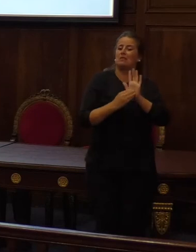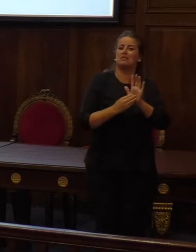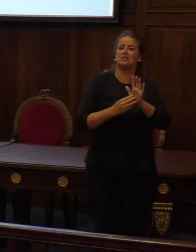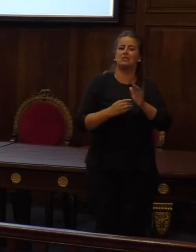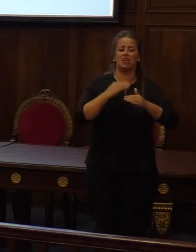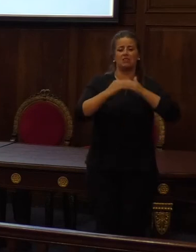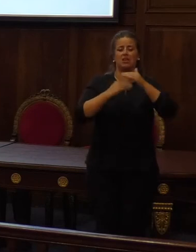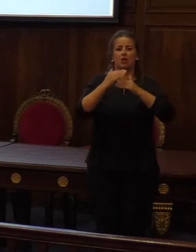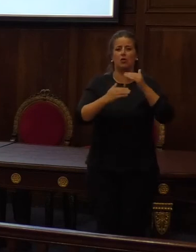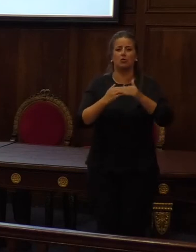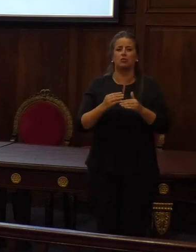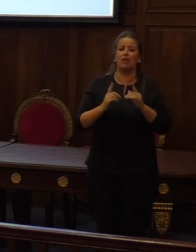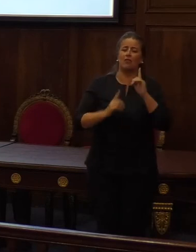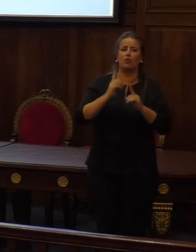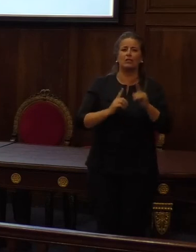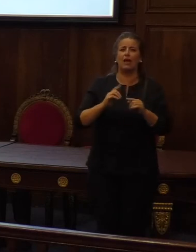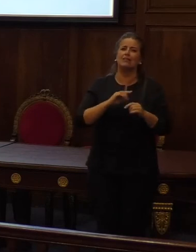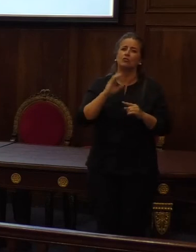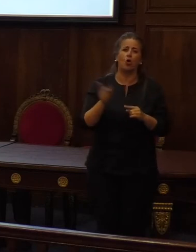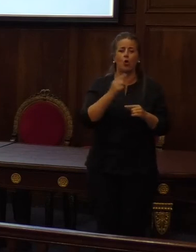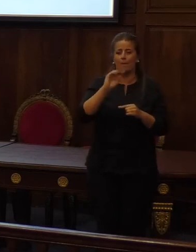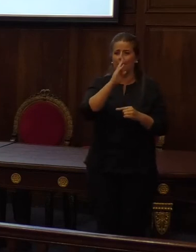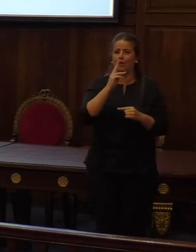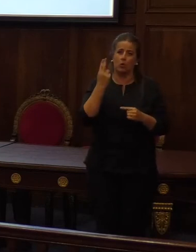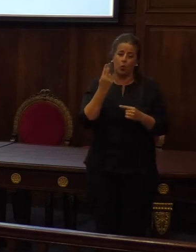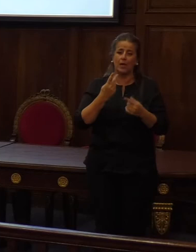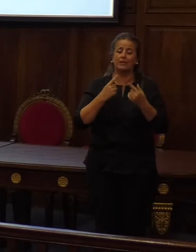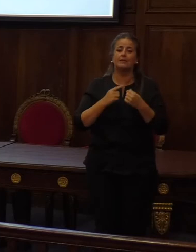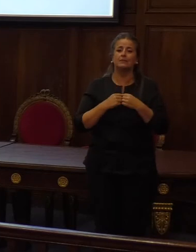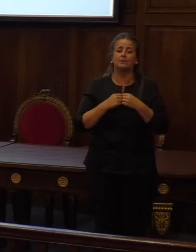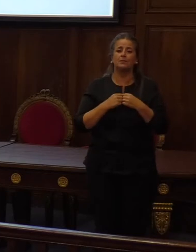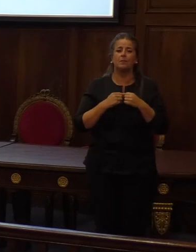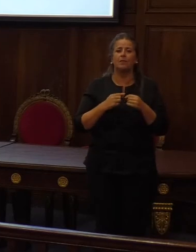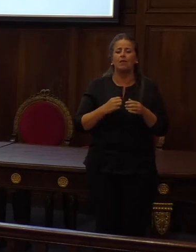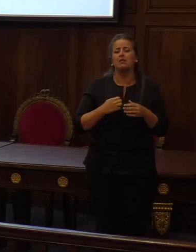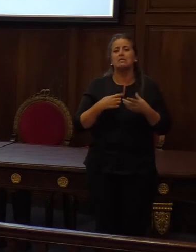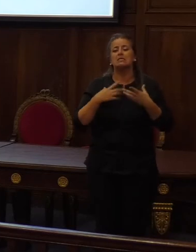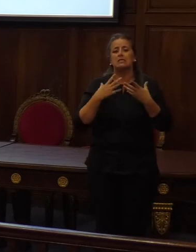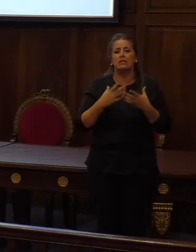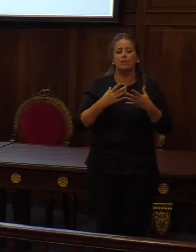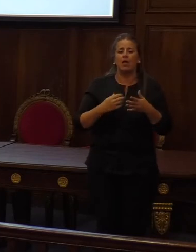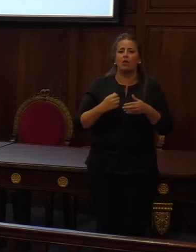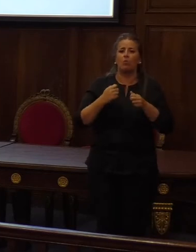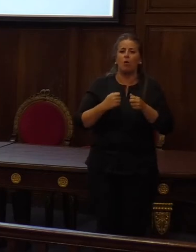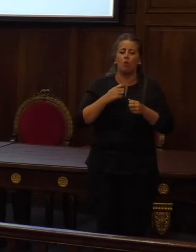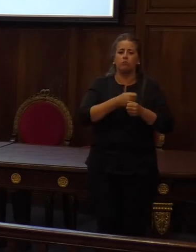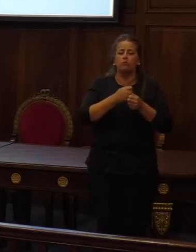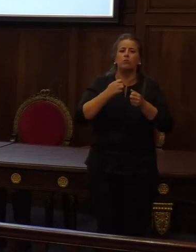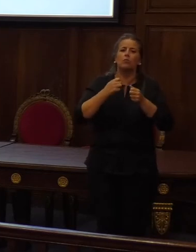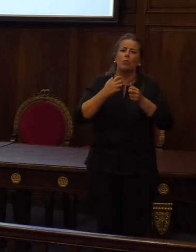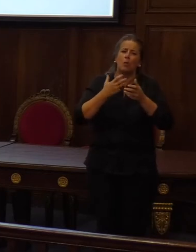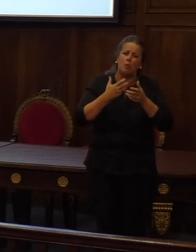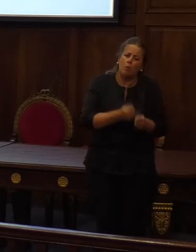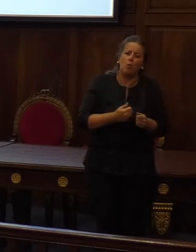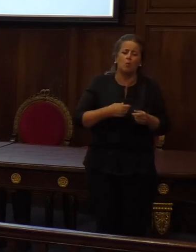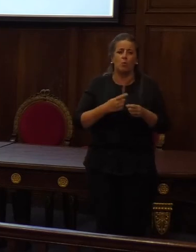país, en prácticamente todos los cenures, y con un empuje muy particular en alguno de ellos,